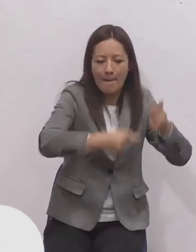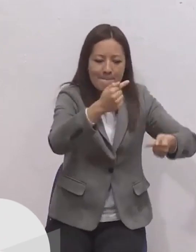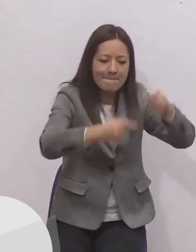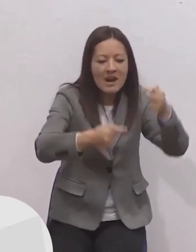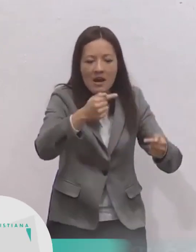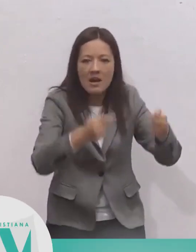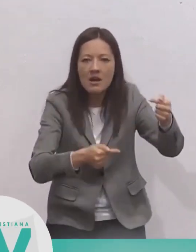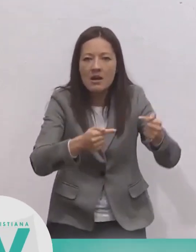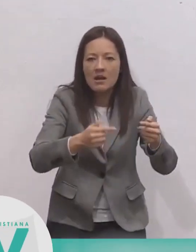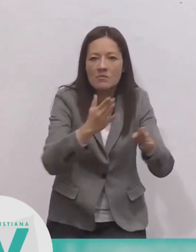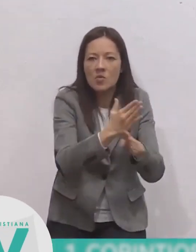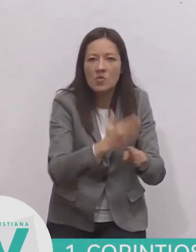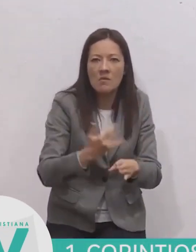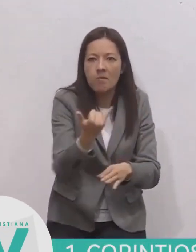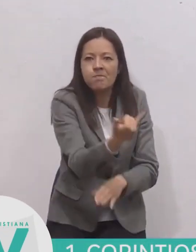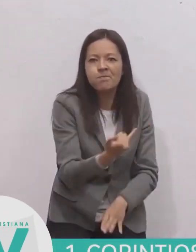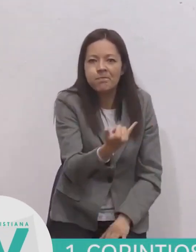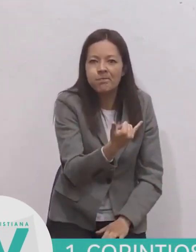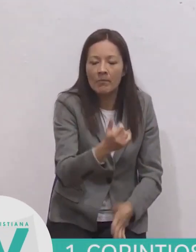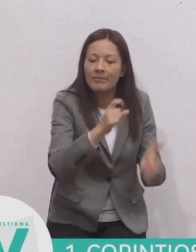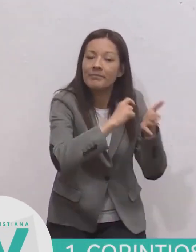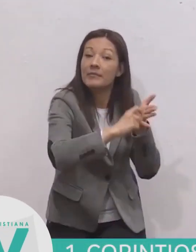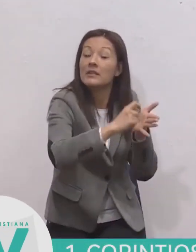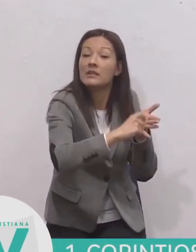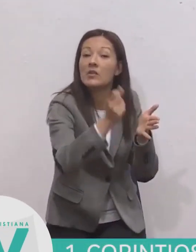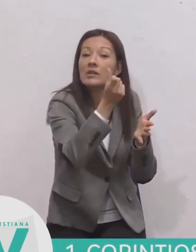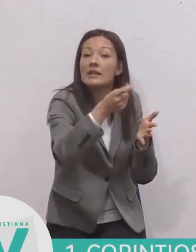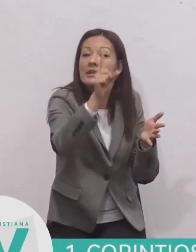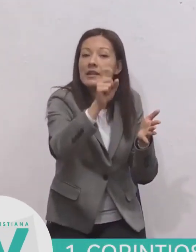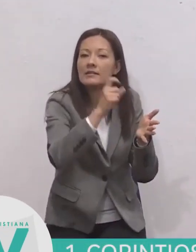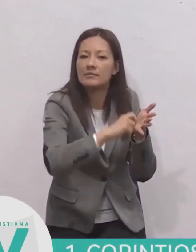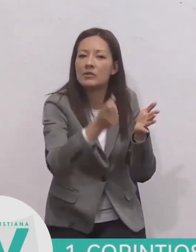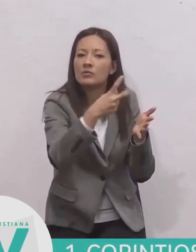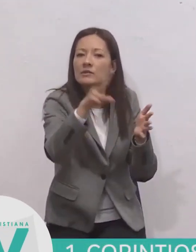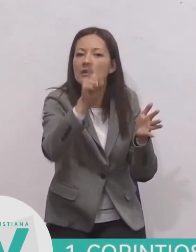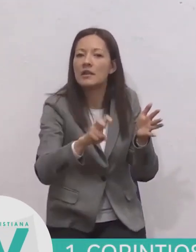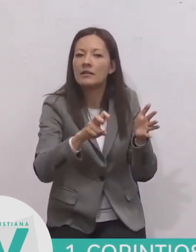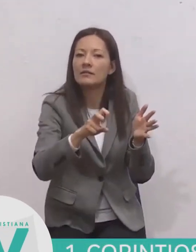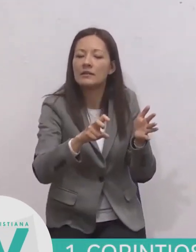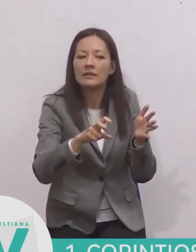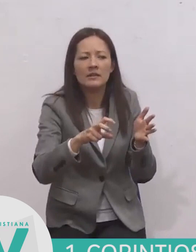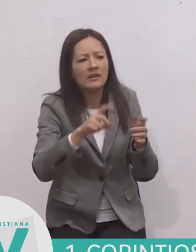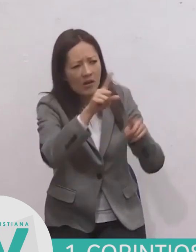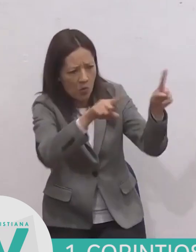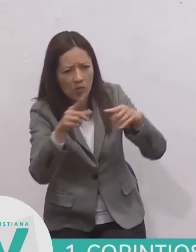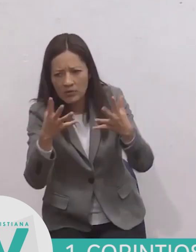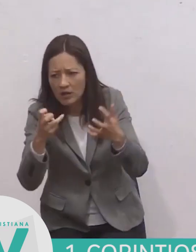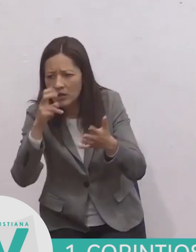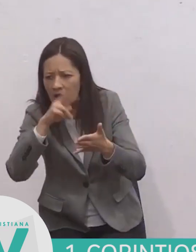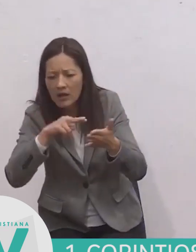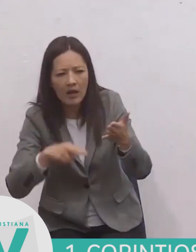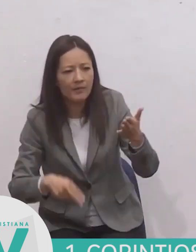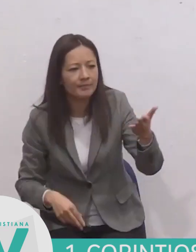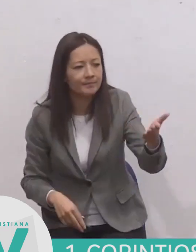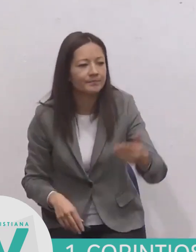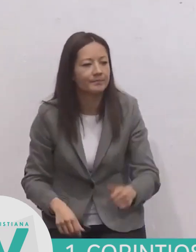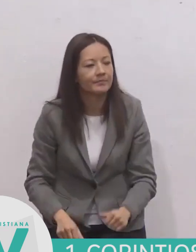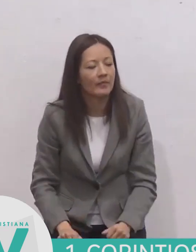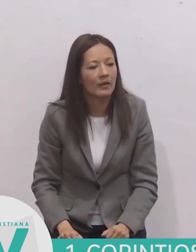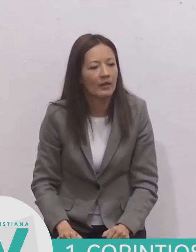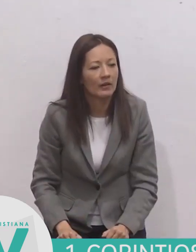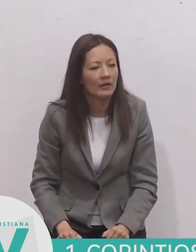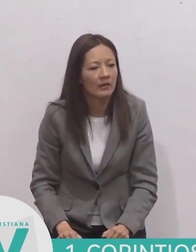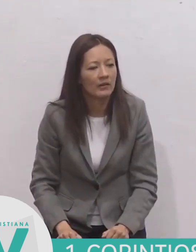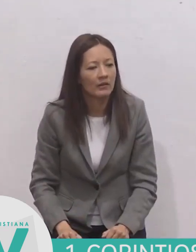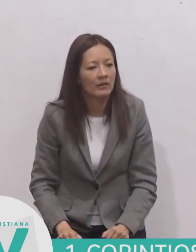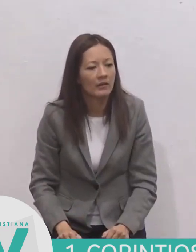los líos. Versículo 16 y 17. Si alguien quiere leer, Tania,